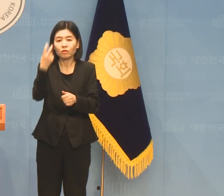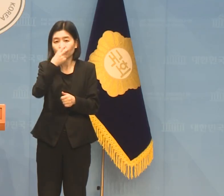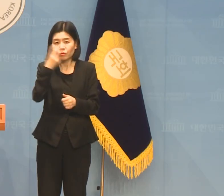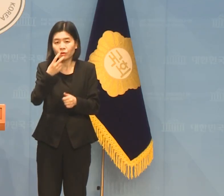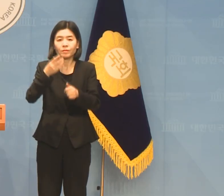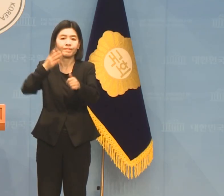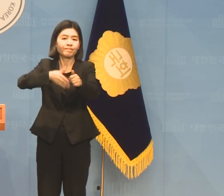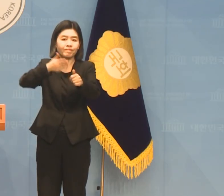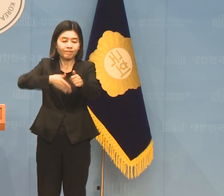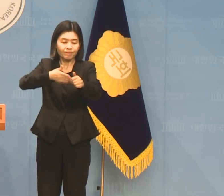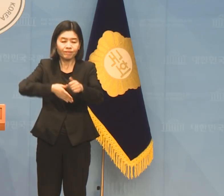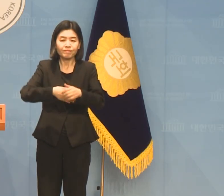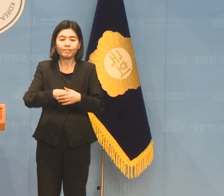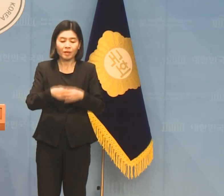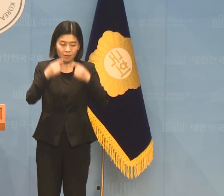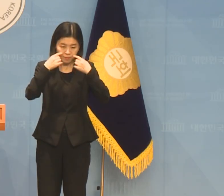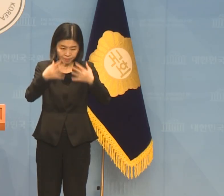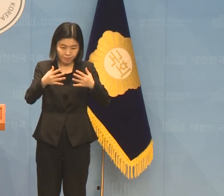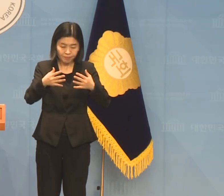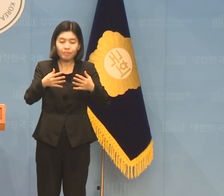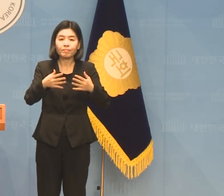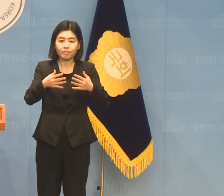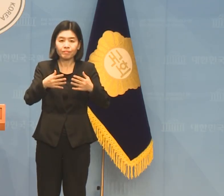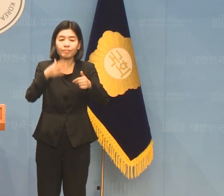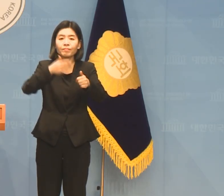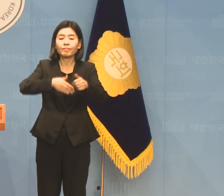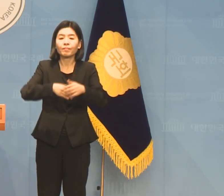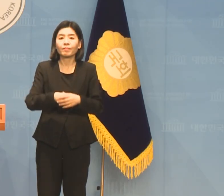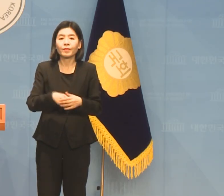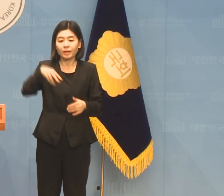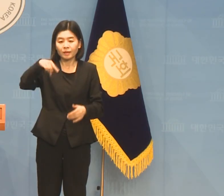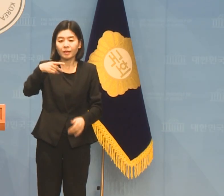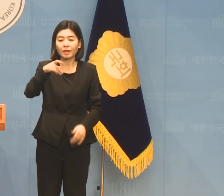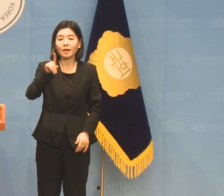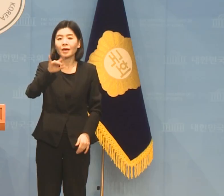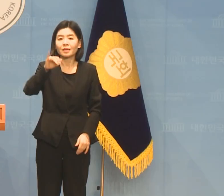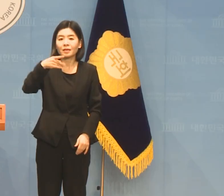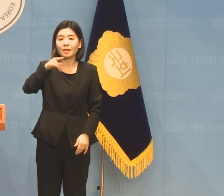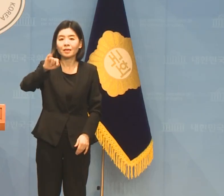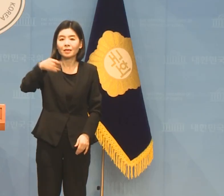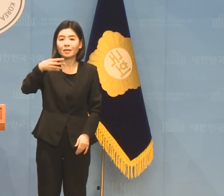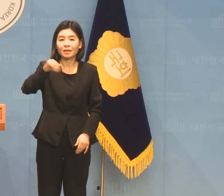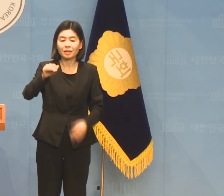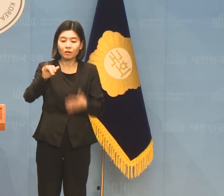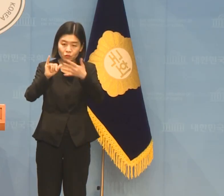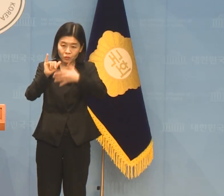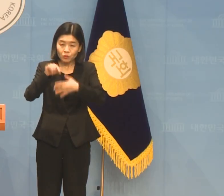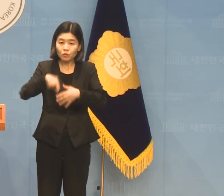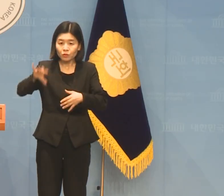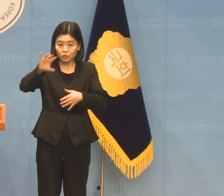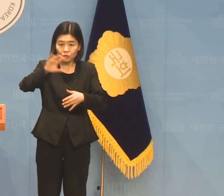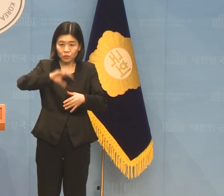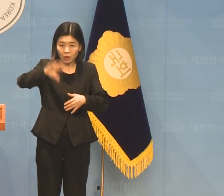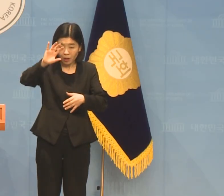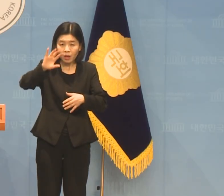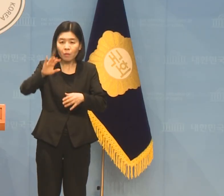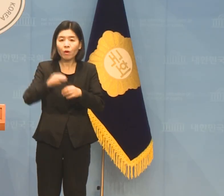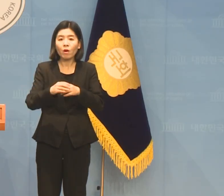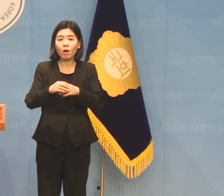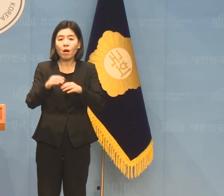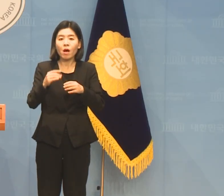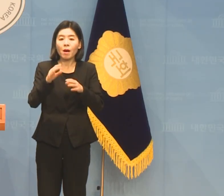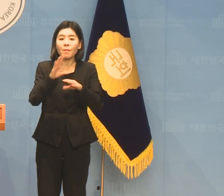것을 다시 한번 강력히 촉구드립니다. 스카이데일리 유튜브 채널의 왜곡 영상에 대한 방심이 신고 등 언론